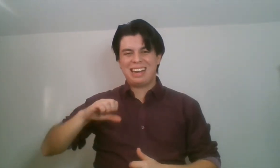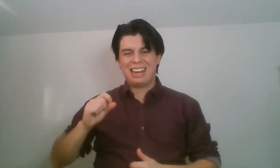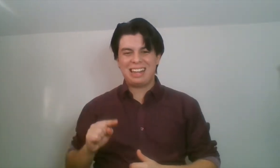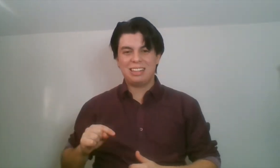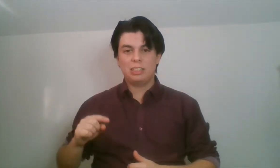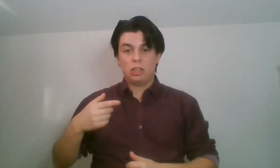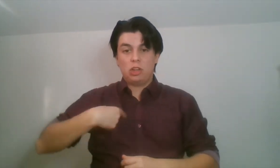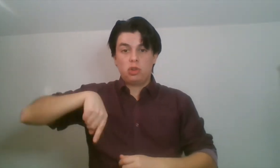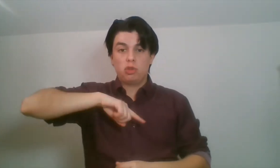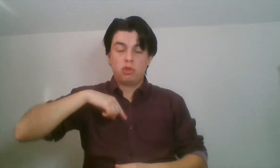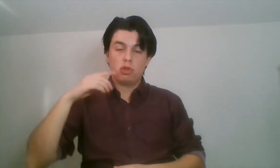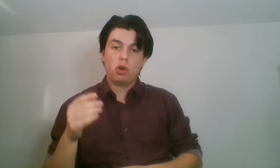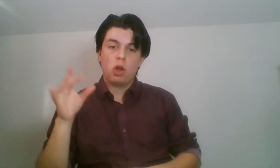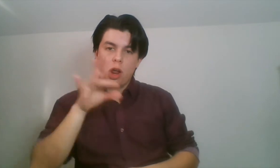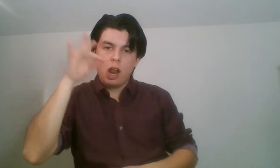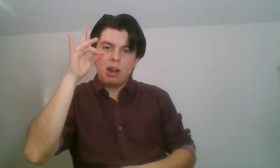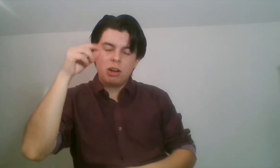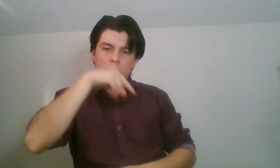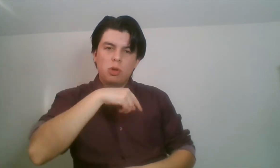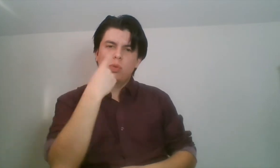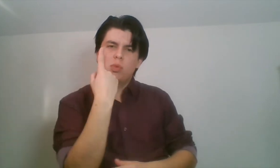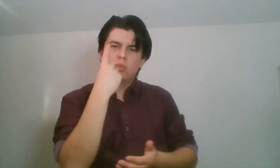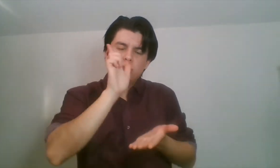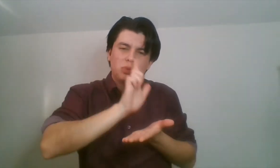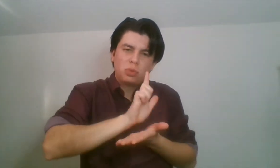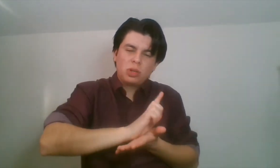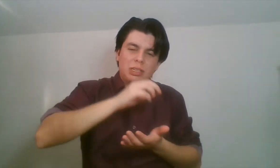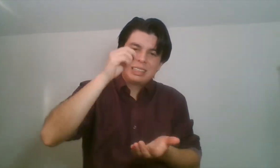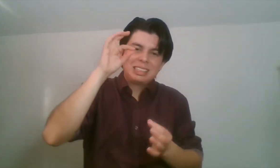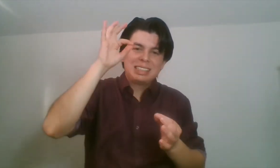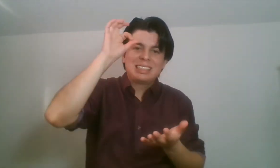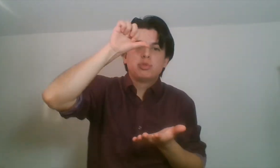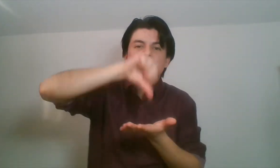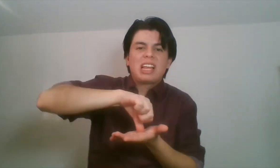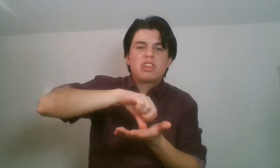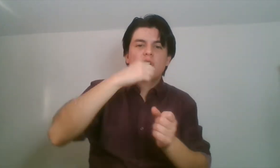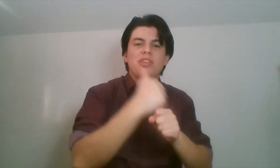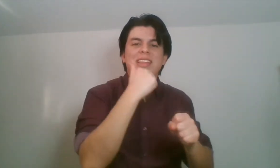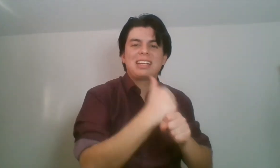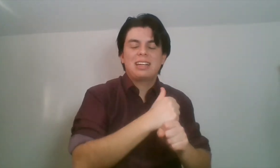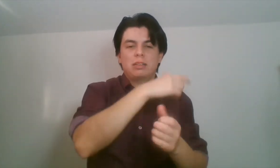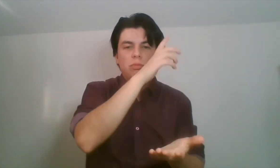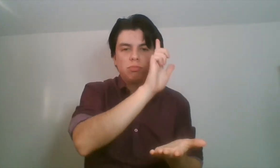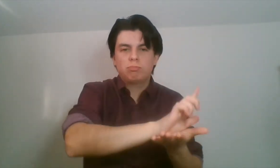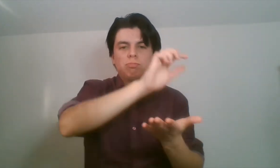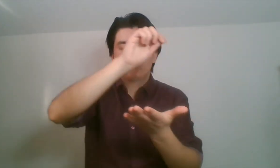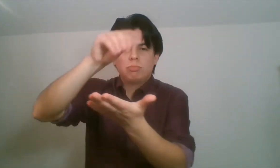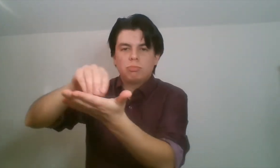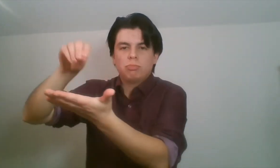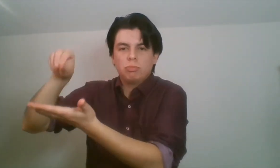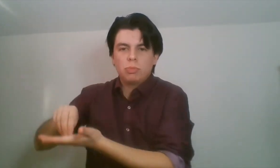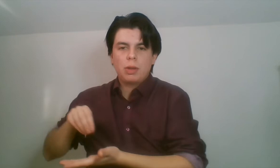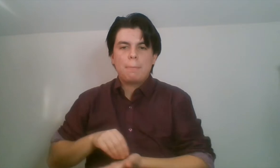permita agrupar ciertas actividades artísticas, artesanales, que actualmente se expresan dispersas en distintos